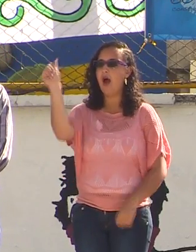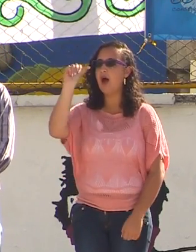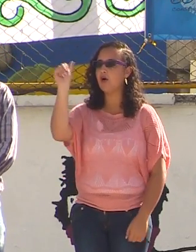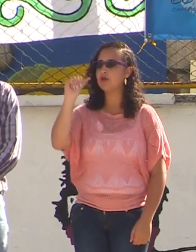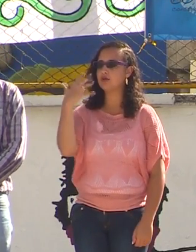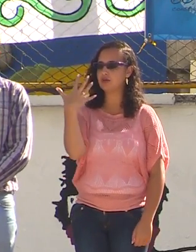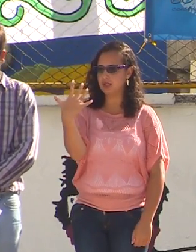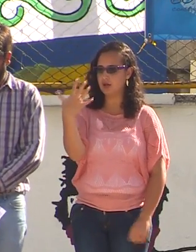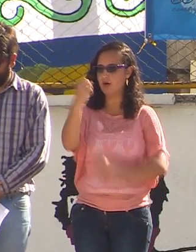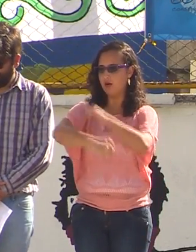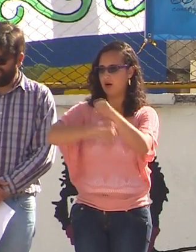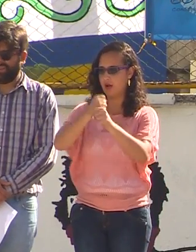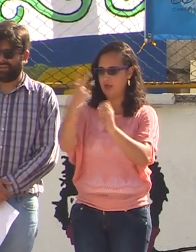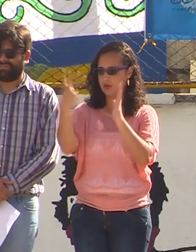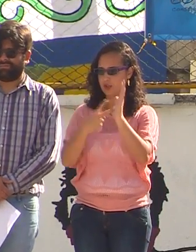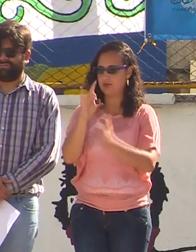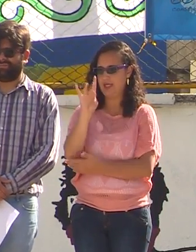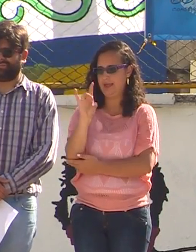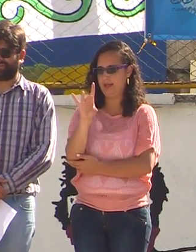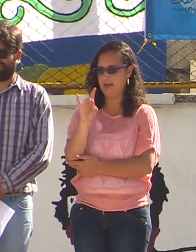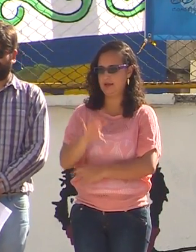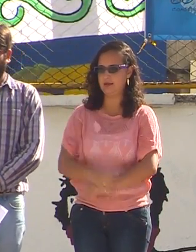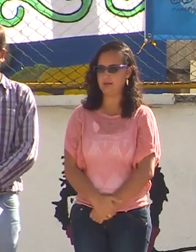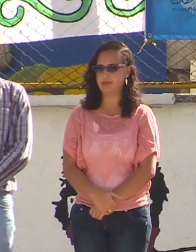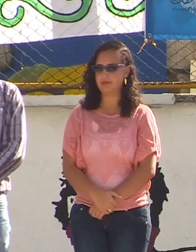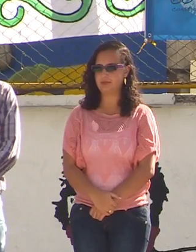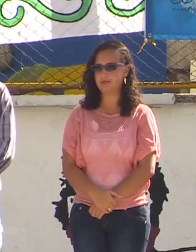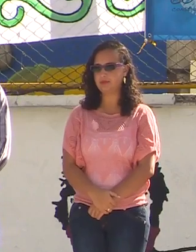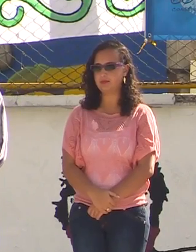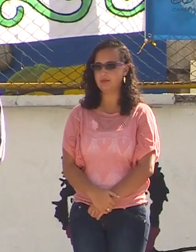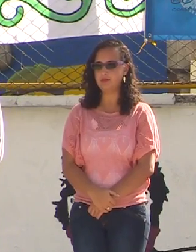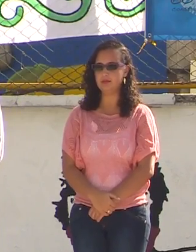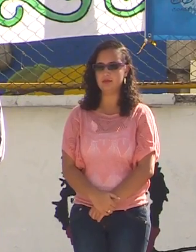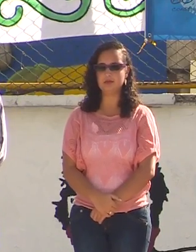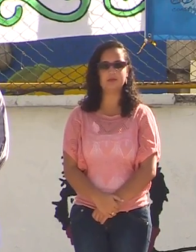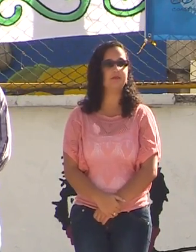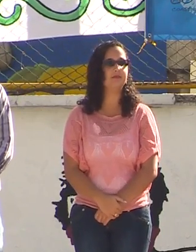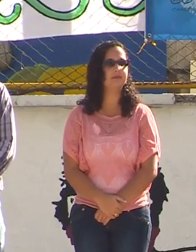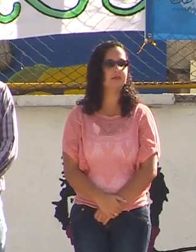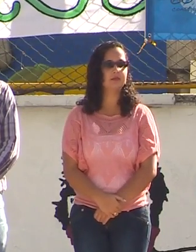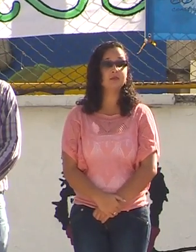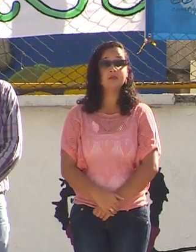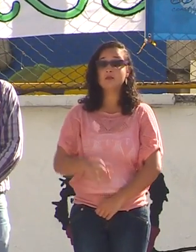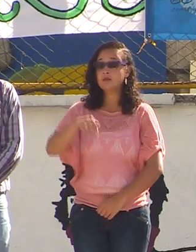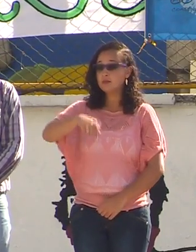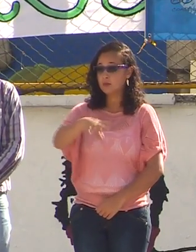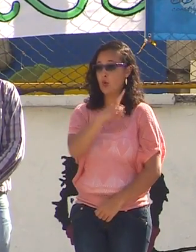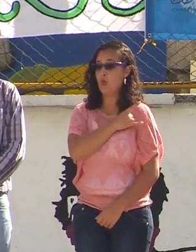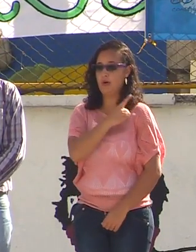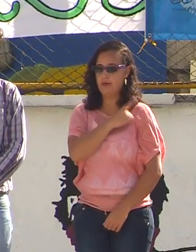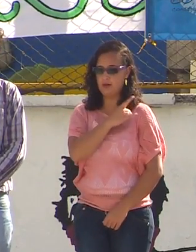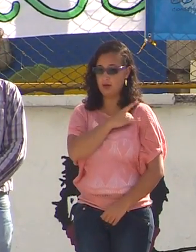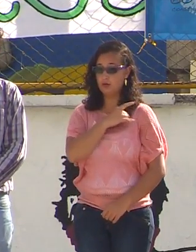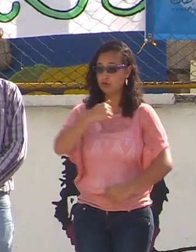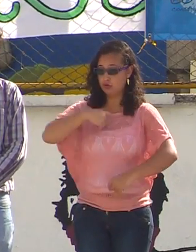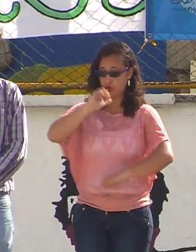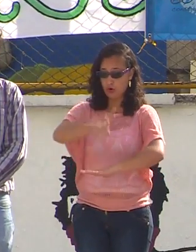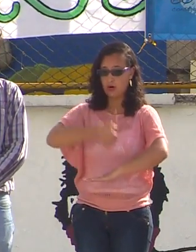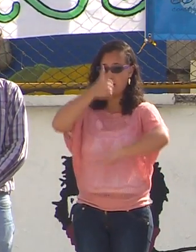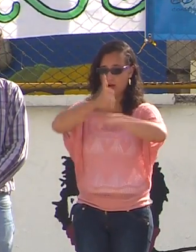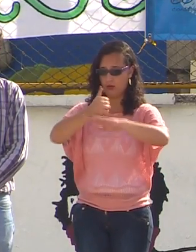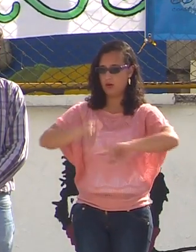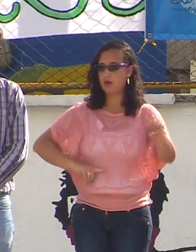de 2015. Mientras esta administración esté en pie,